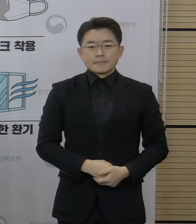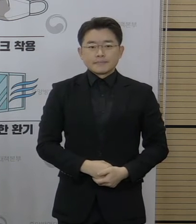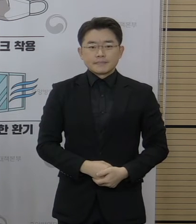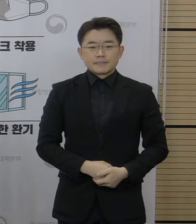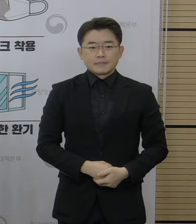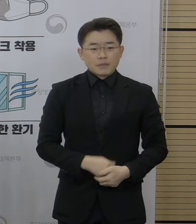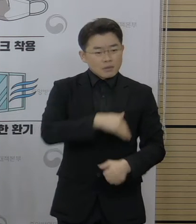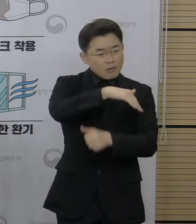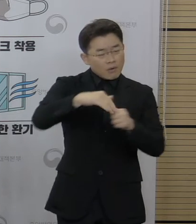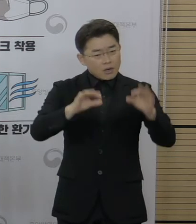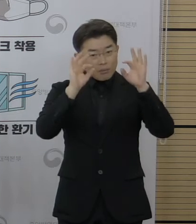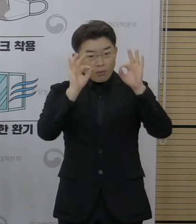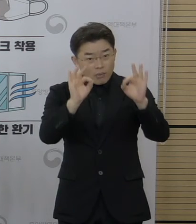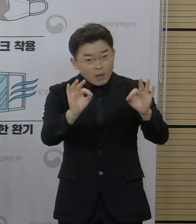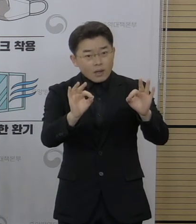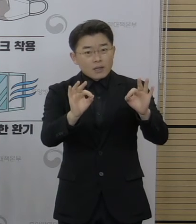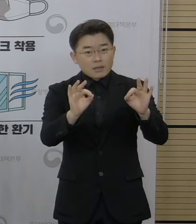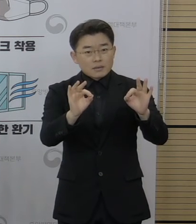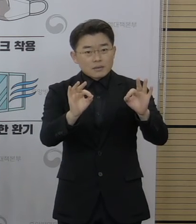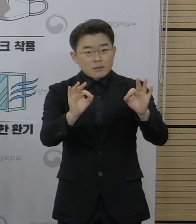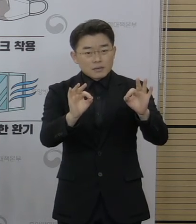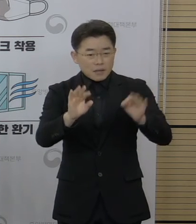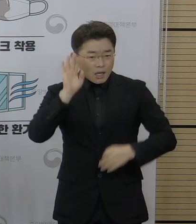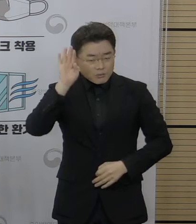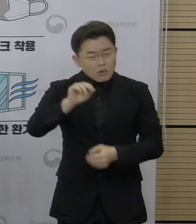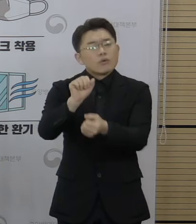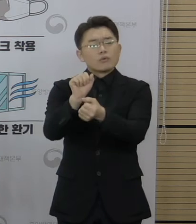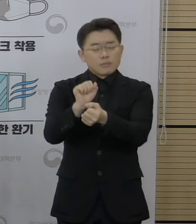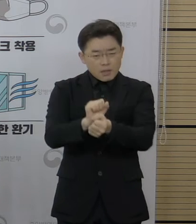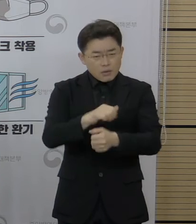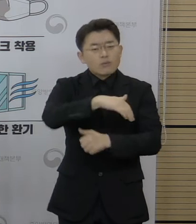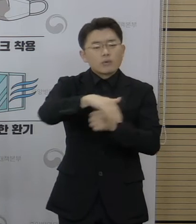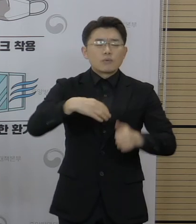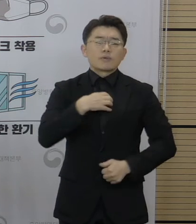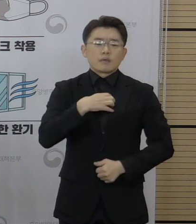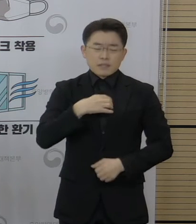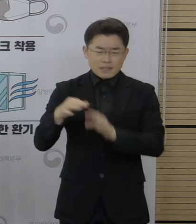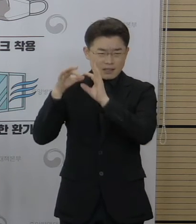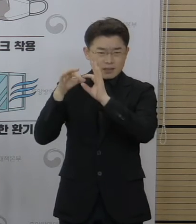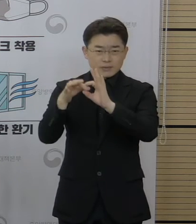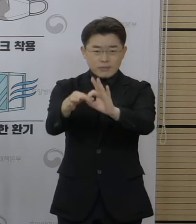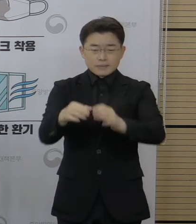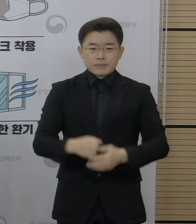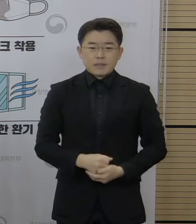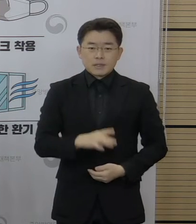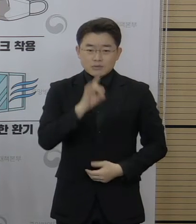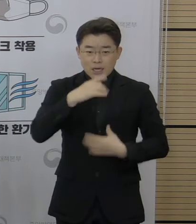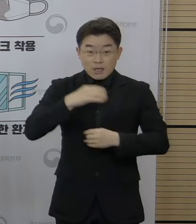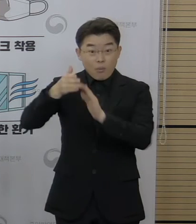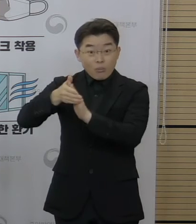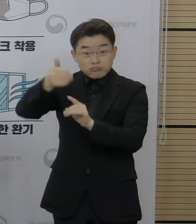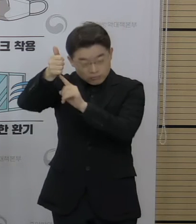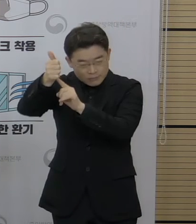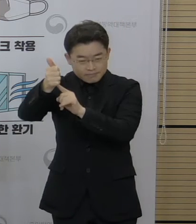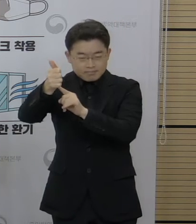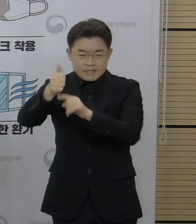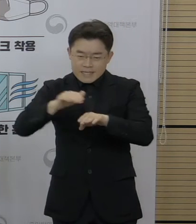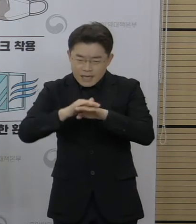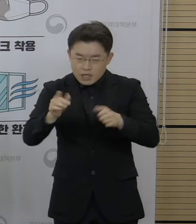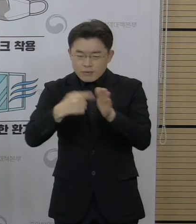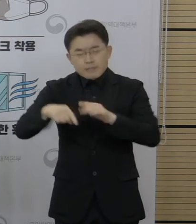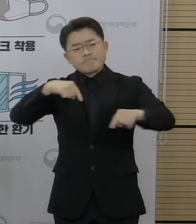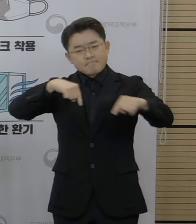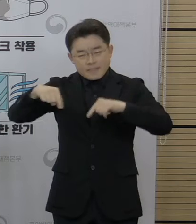전반적인 상황을 고려할 때 이러한 추세가 당분간 지속될 것으로 예상되므로 중대 보험을 중심으로 필요한 조치를